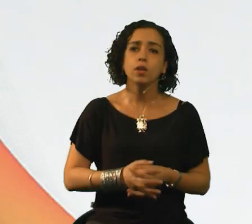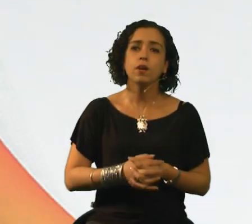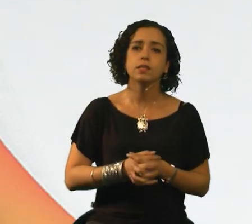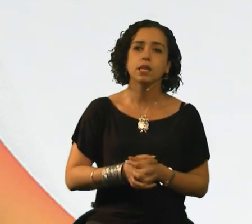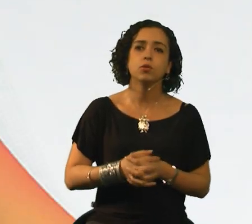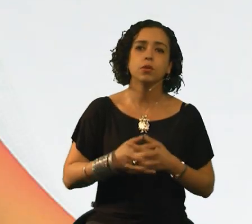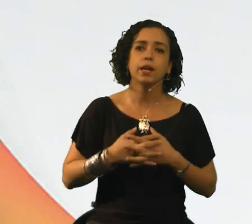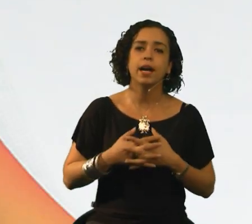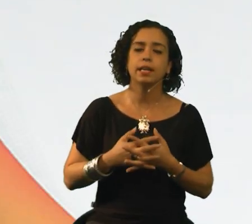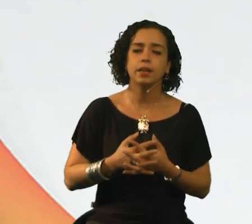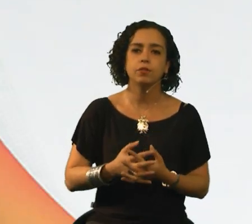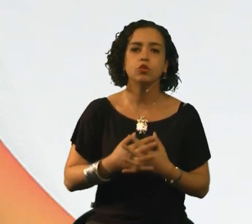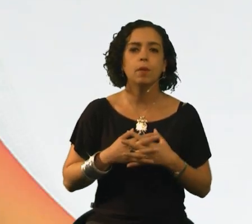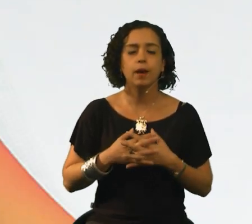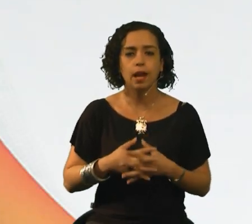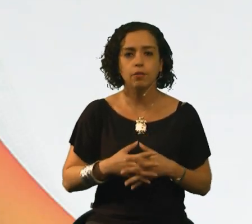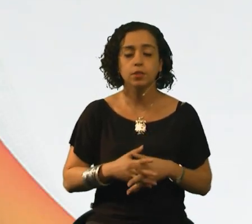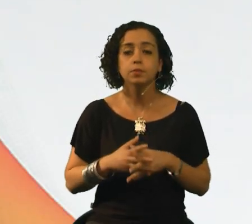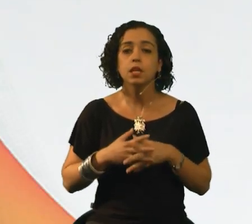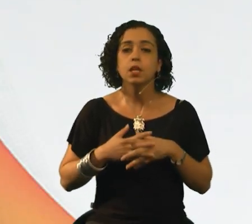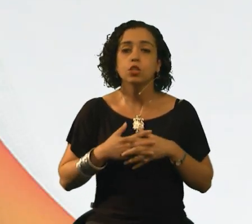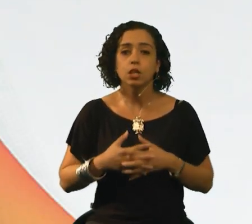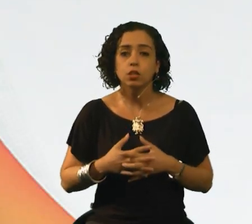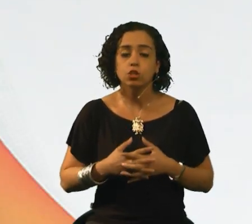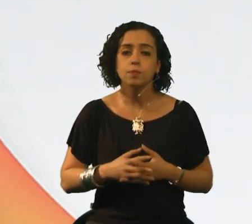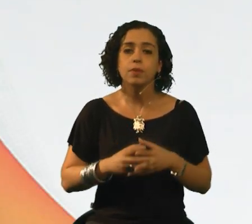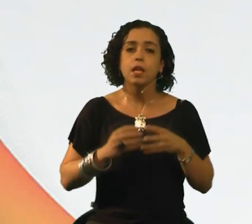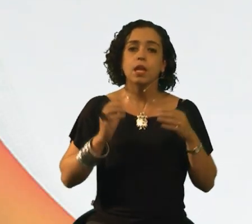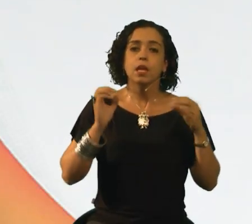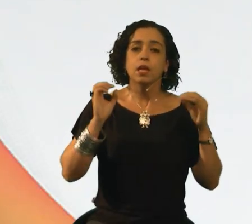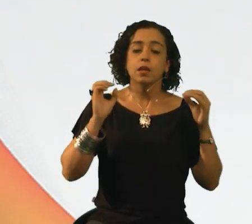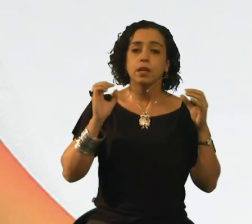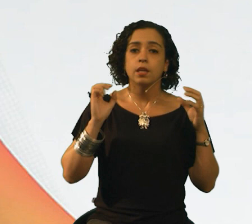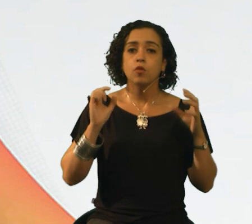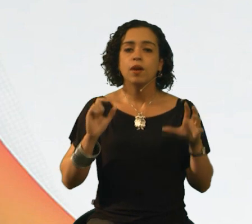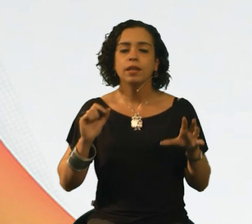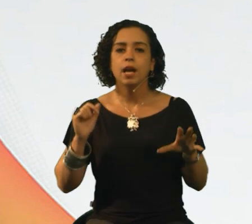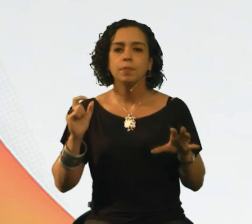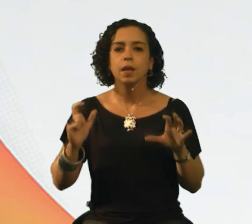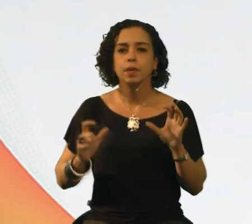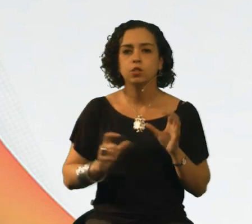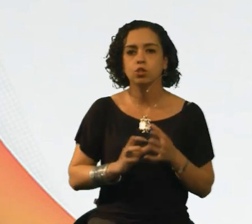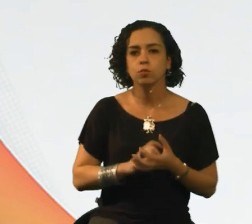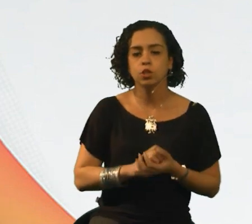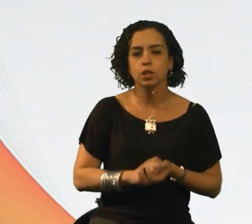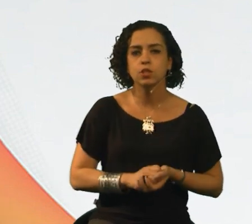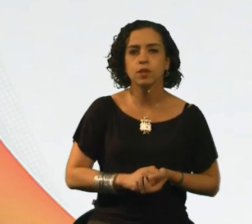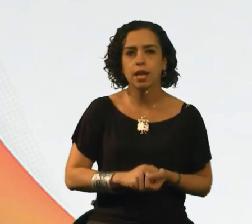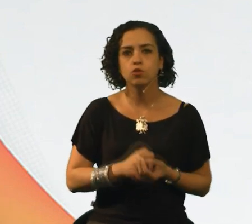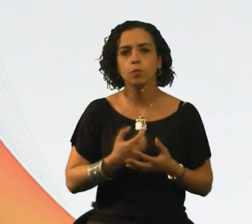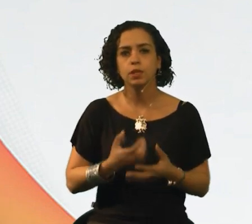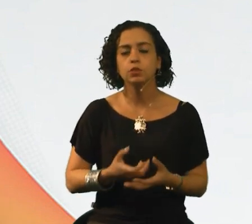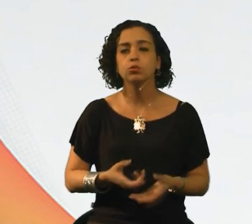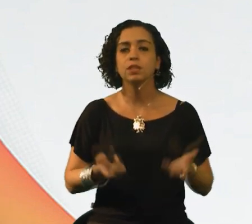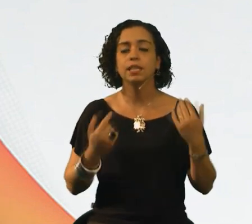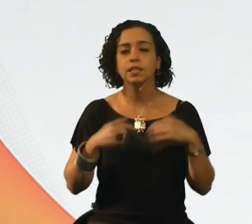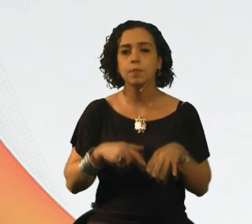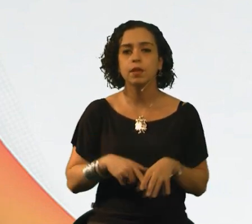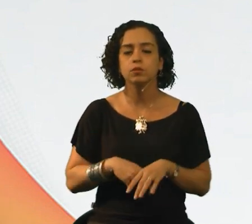O que fazer quando eu errar a grafia de uma palavra? Gente, eu falei rapidamente numas dicas finais sobre isso, e aí essa